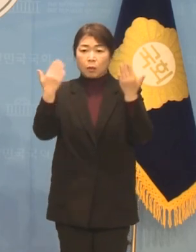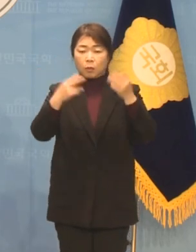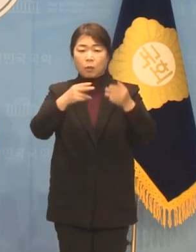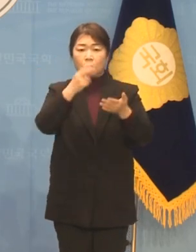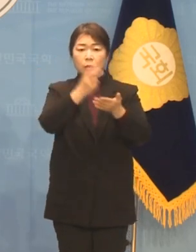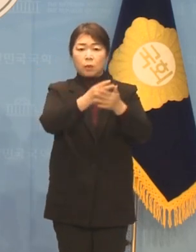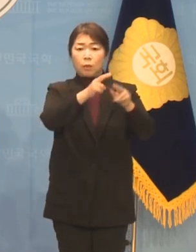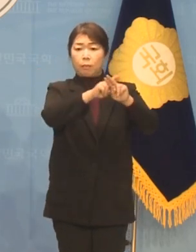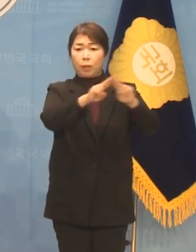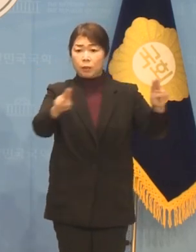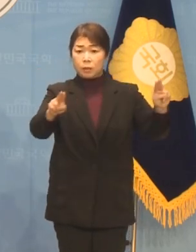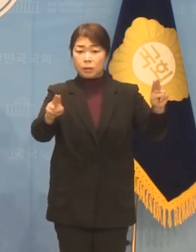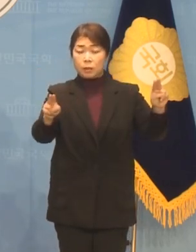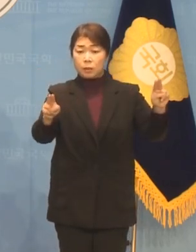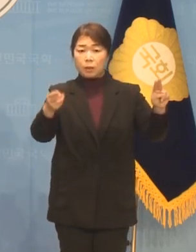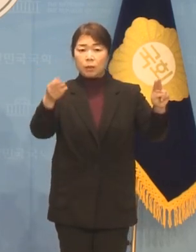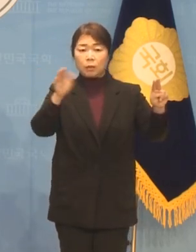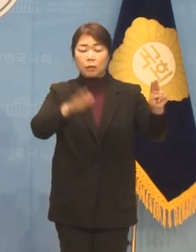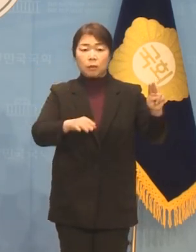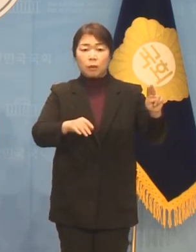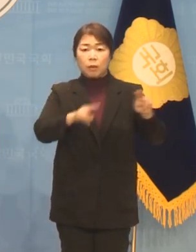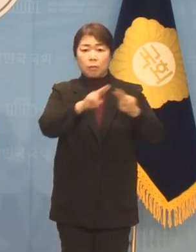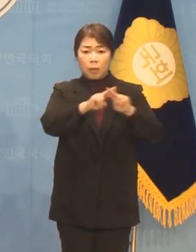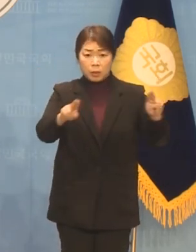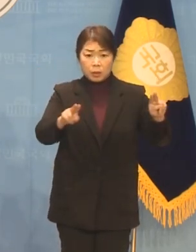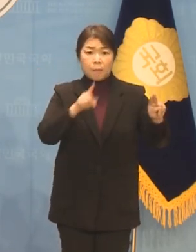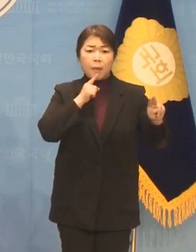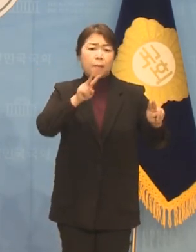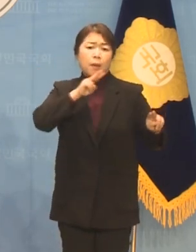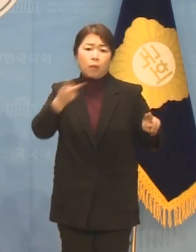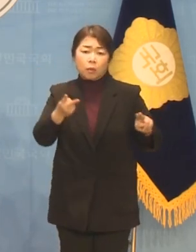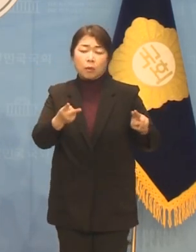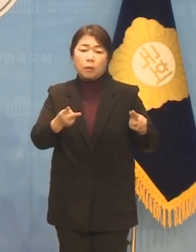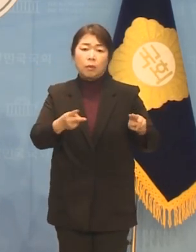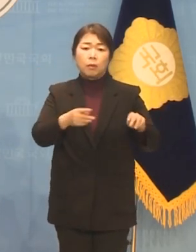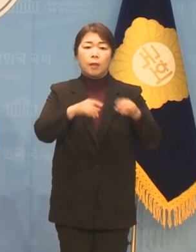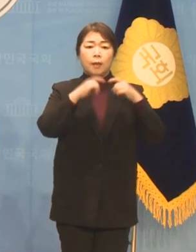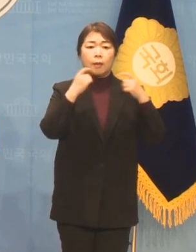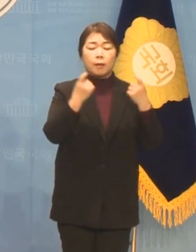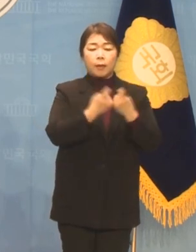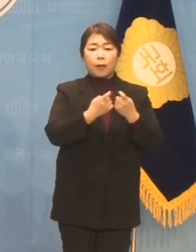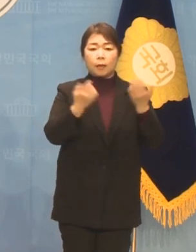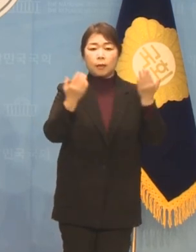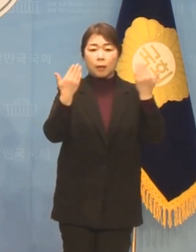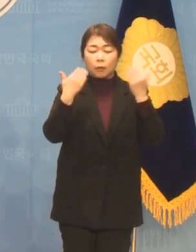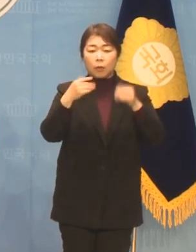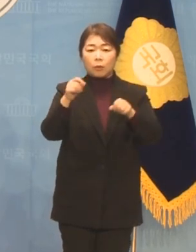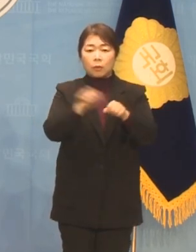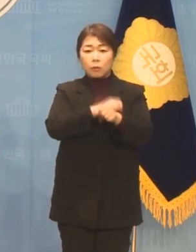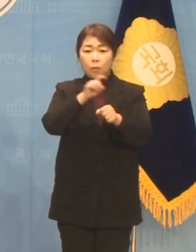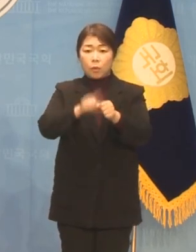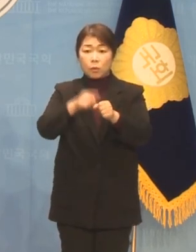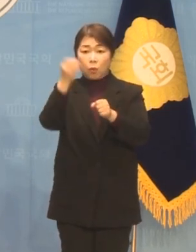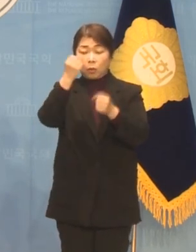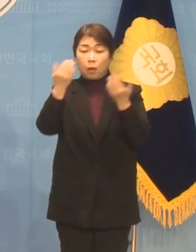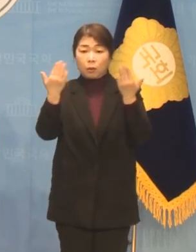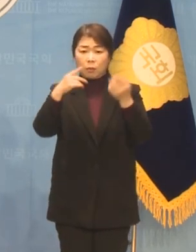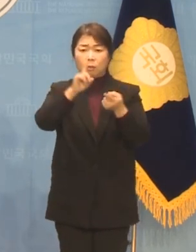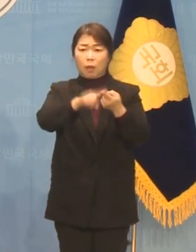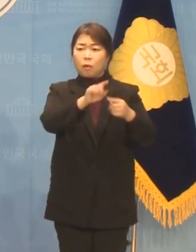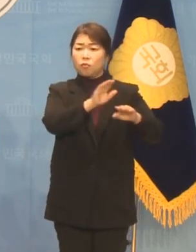초중등교육법 시행령을 다시 폐지하고 자사고 특목고를 존치시키겠다는